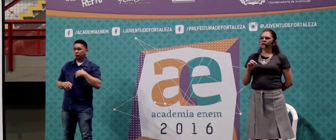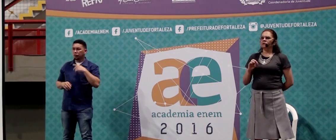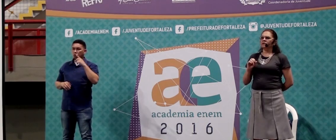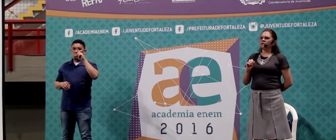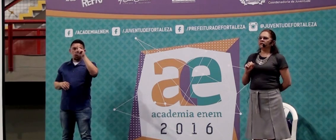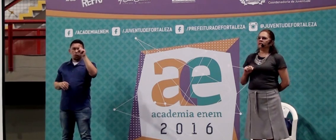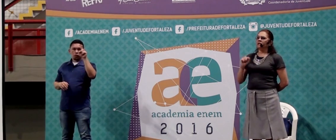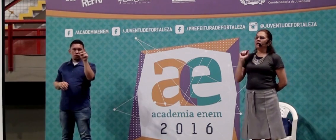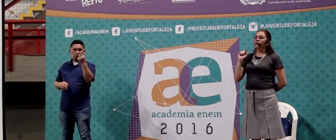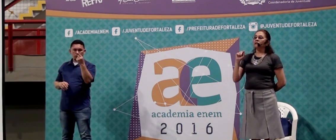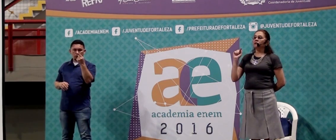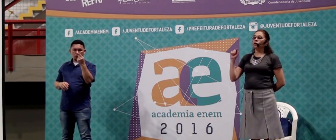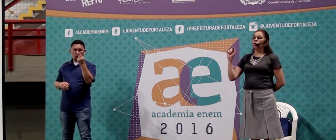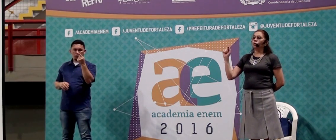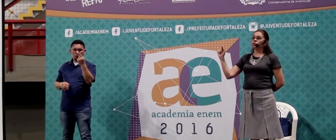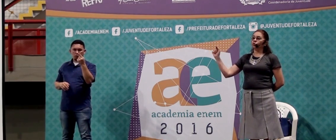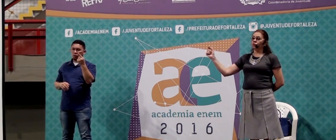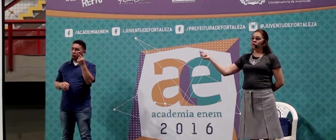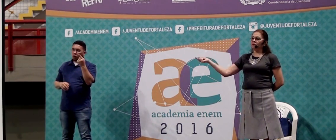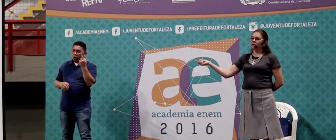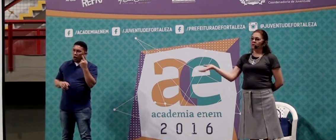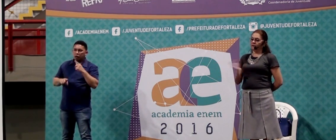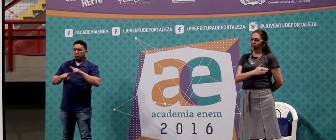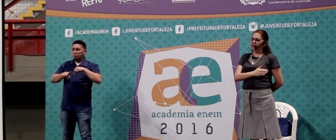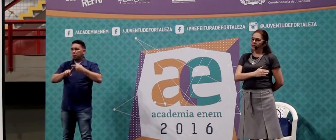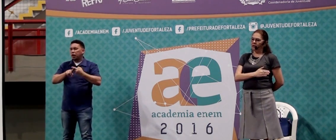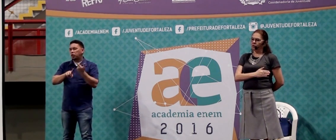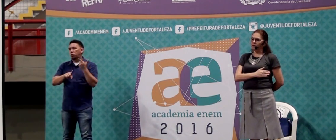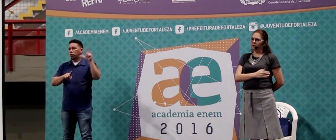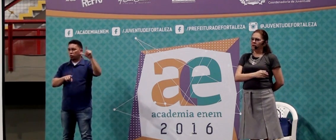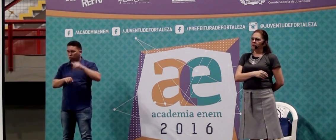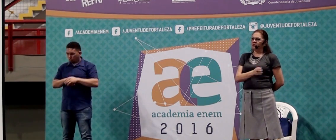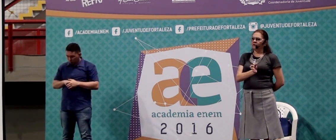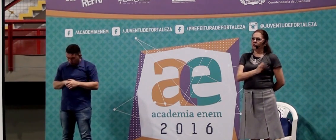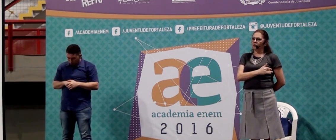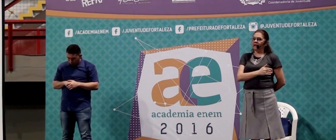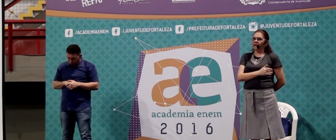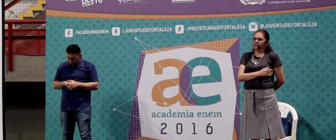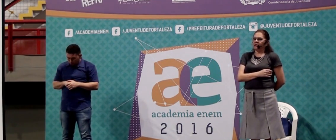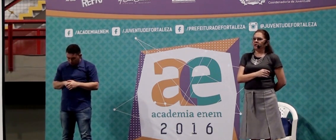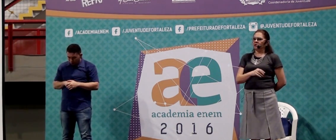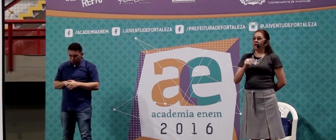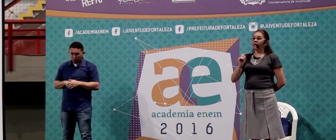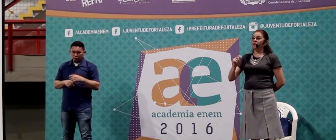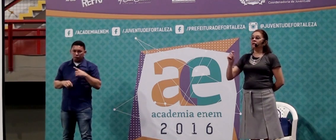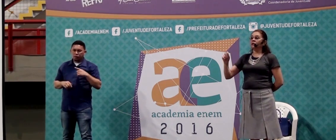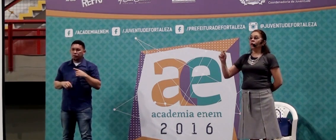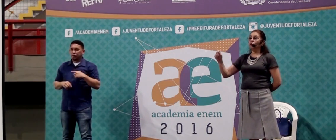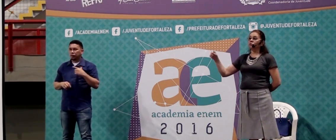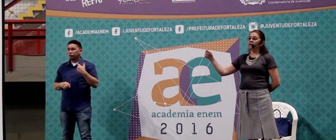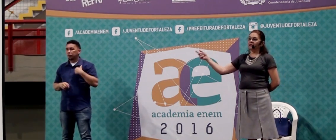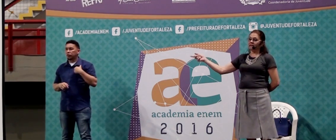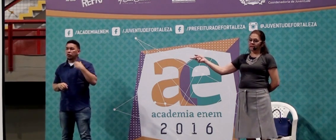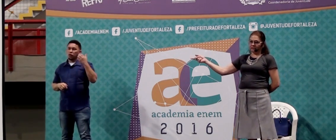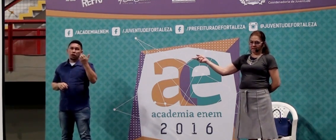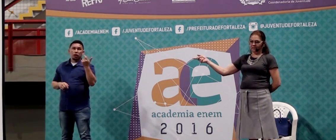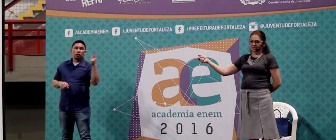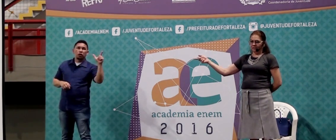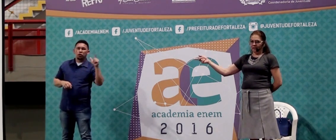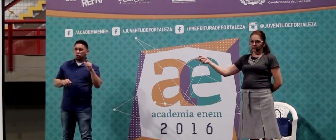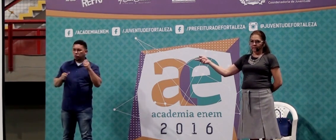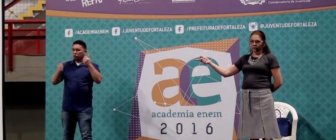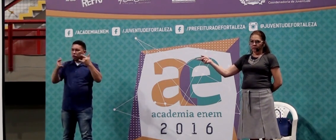coloca a vírgula e diz assim, entre outros, se for elementos. Se for característica, entre